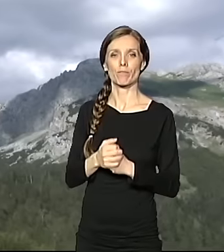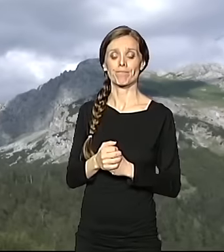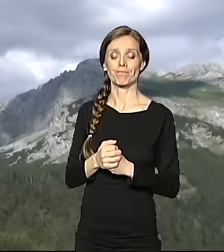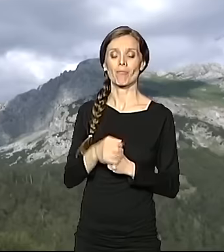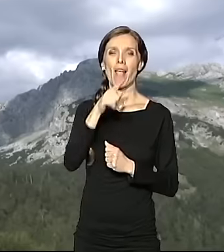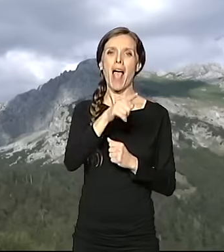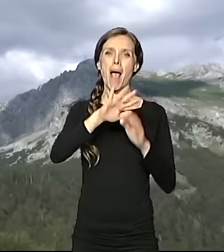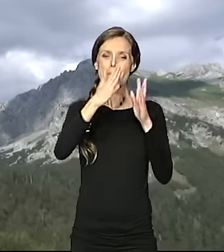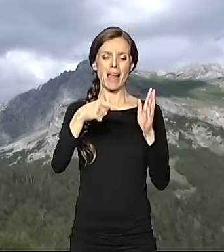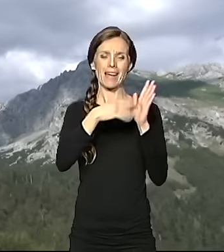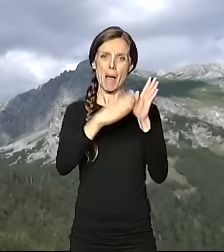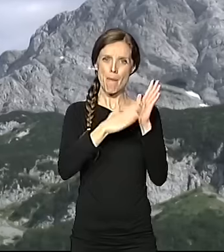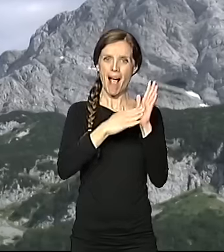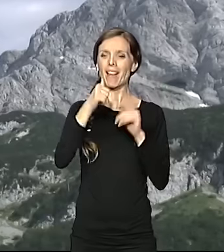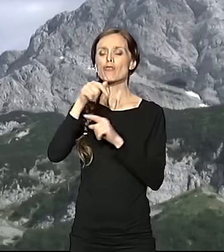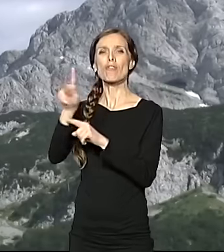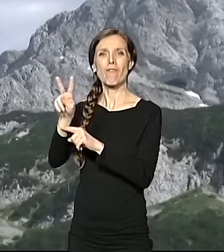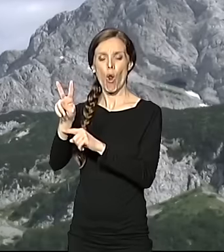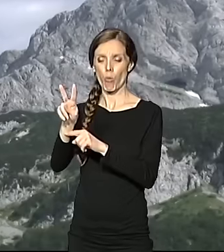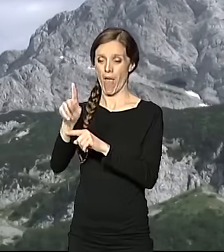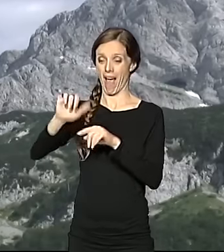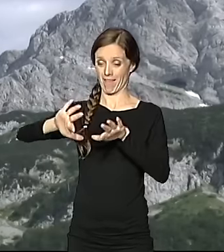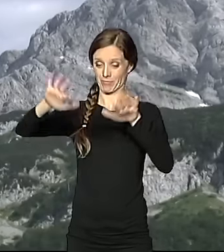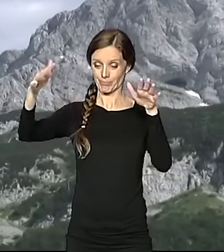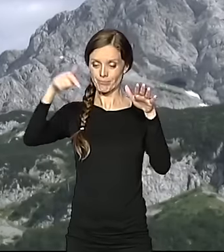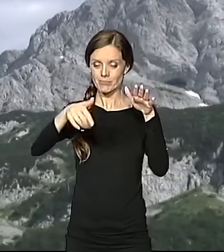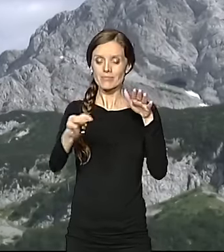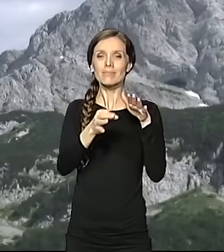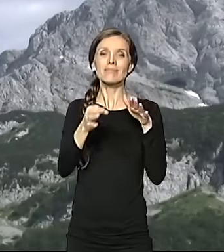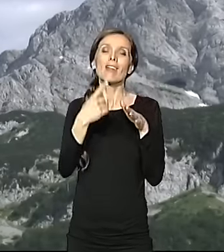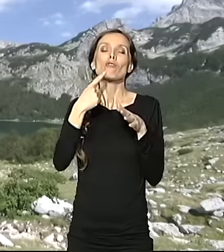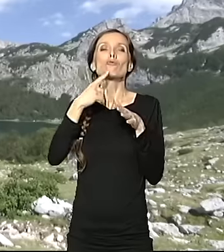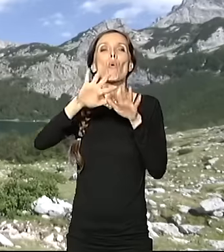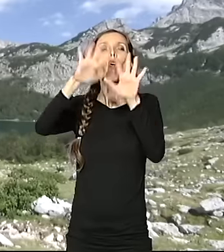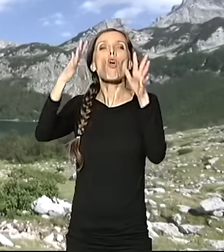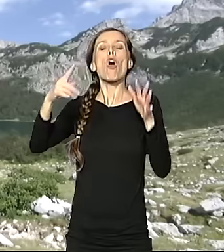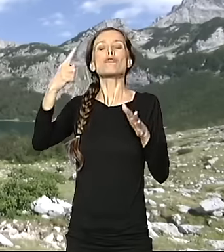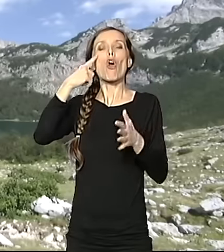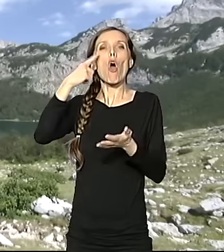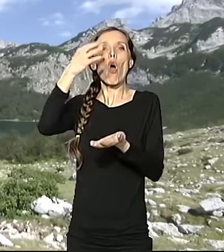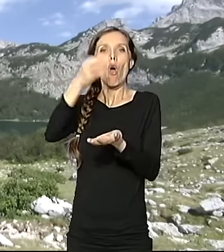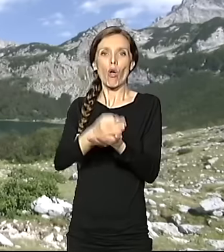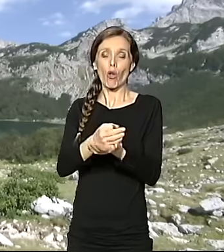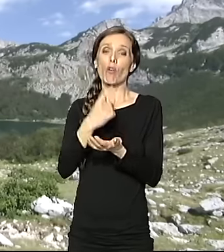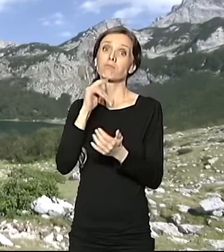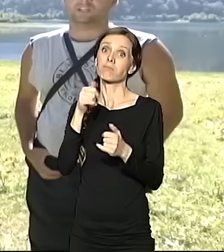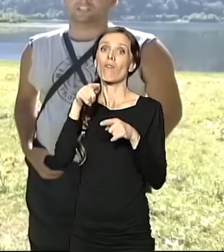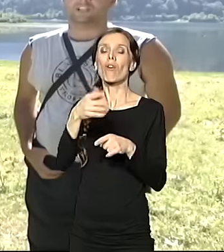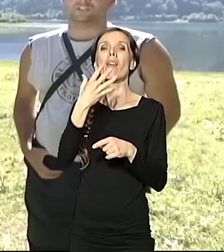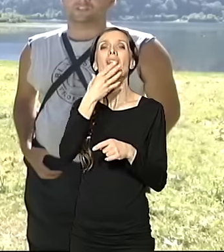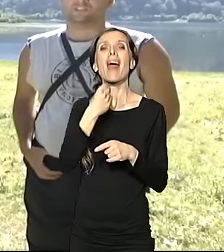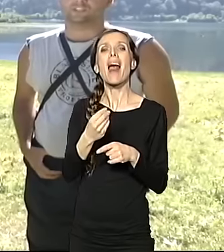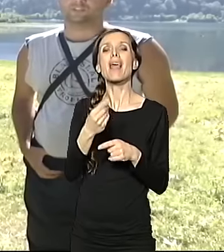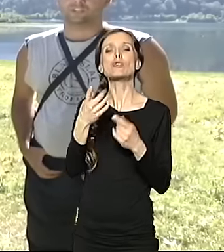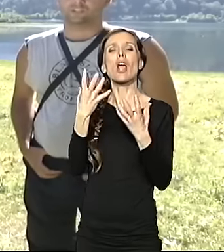Između Maglića i Volujaka ugnezilo se ovo gorsko oko. Kako mu je ime? Pa ovo je najlepše gletarsko jezero u Evropi,